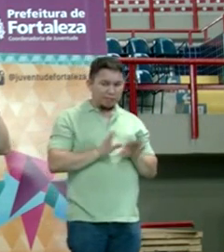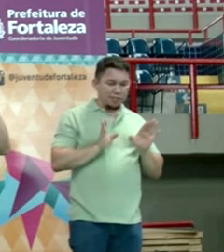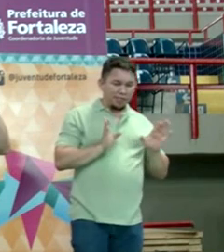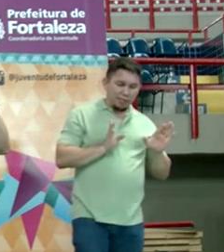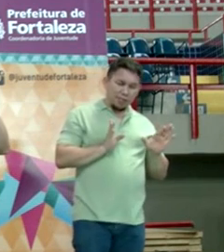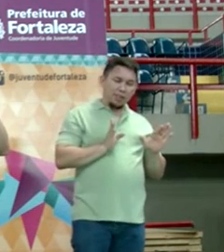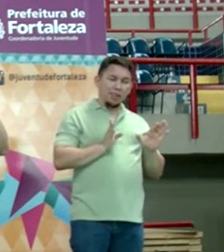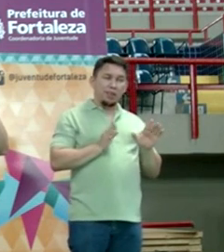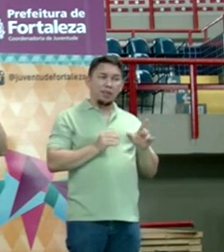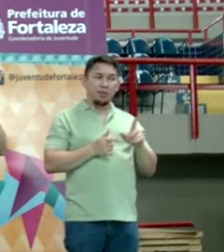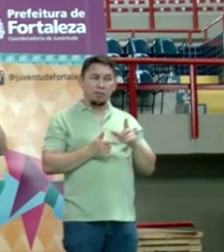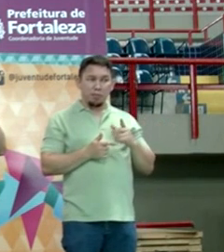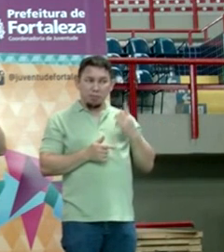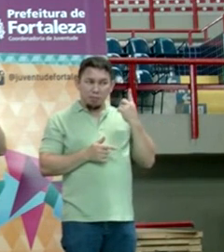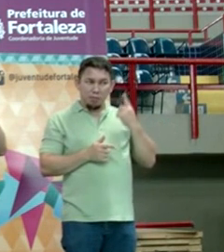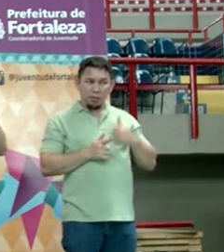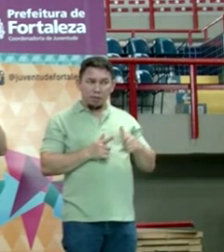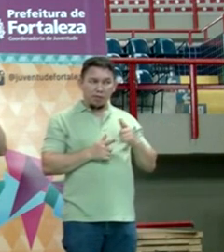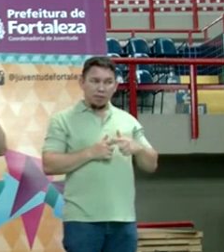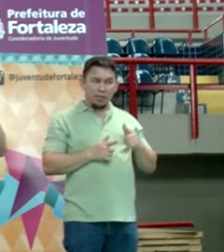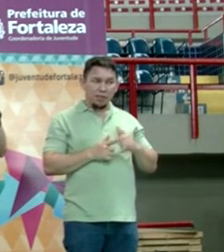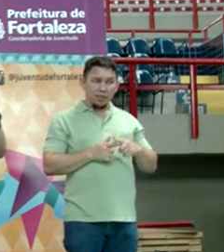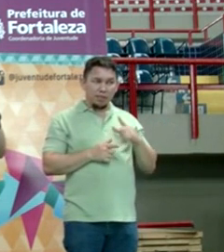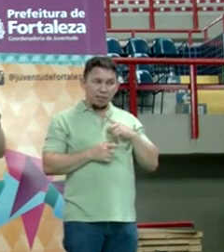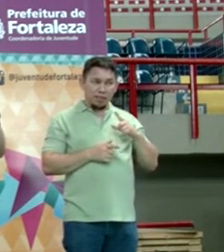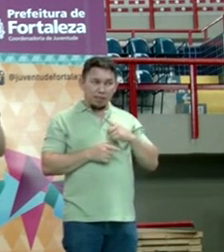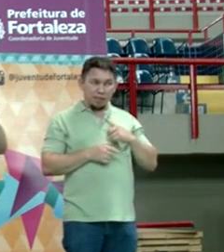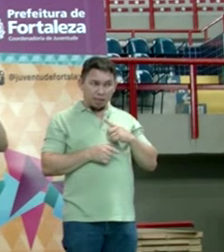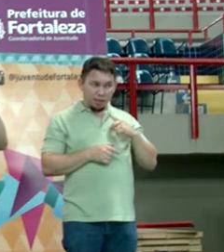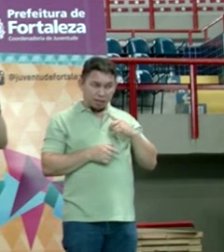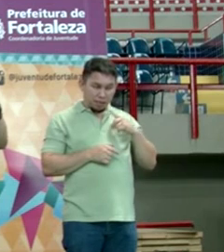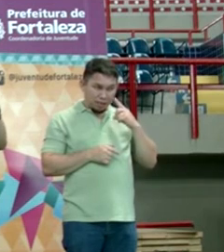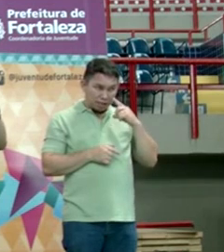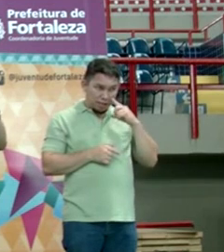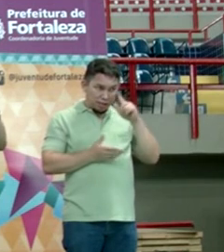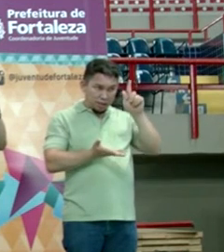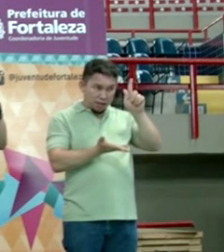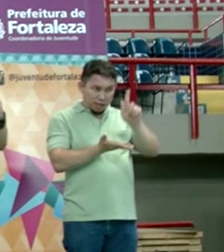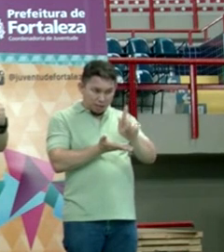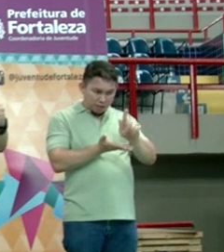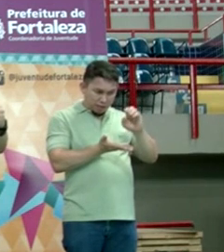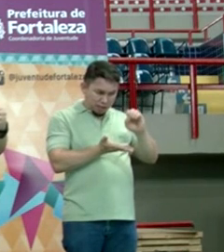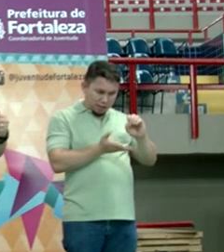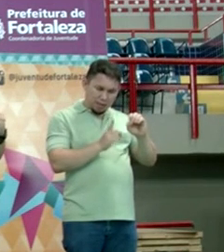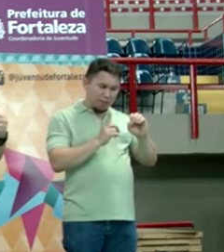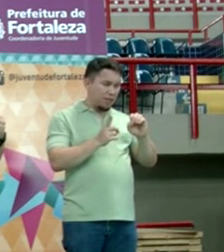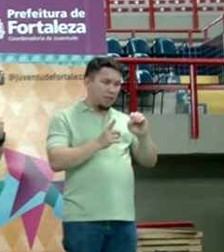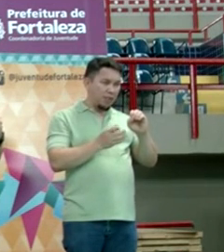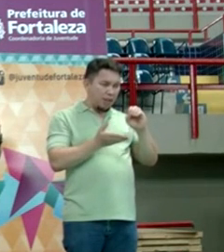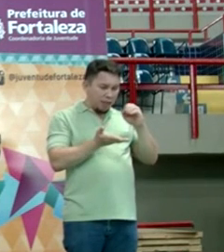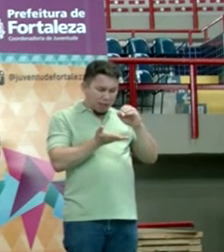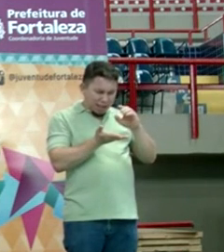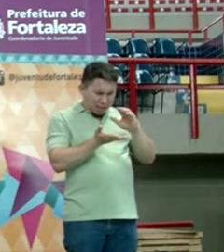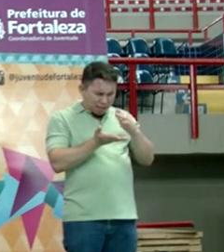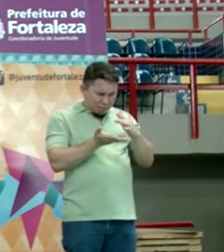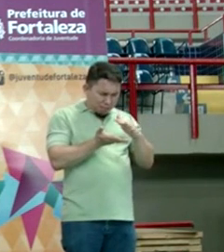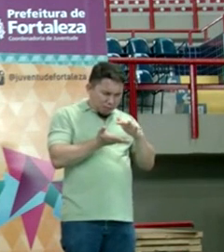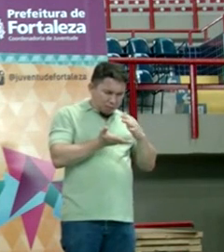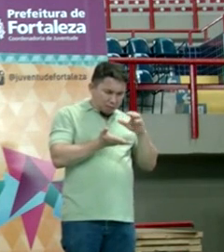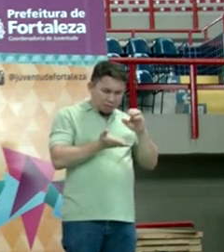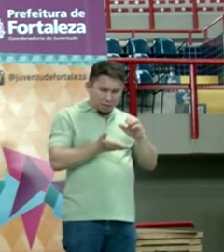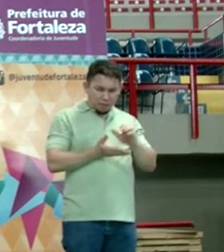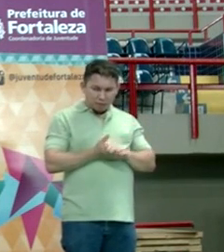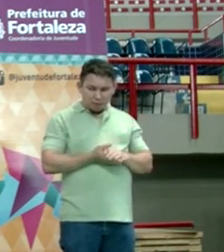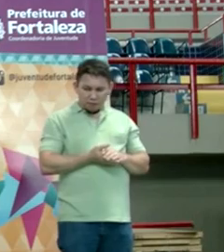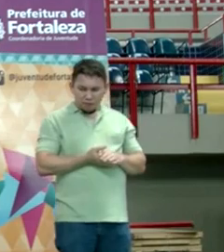Primeiro problema, a Lua, a gravidade não é zero, ela é próxima a zero. Se a gravidade fosse zero, meu filho,